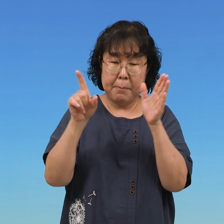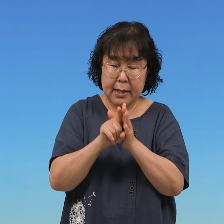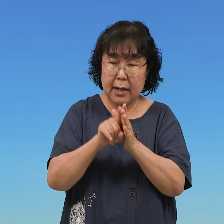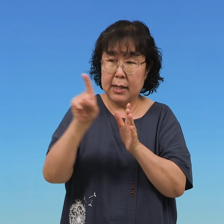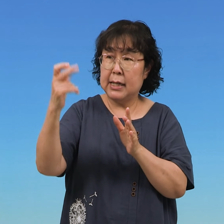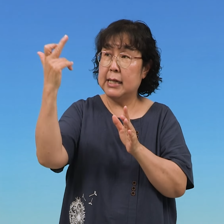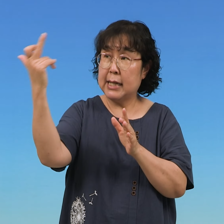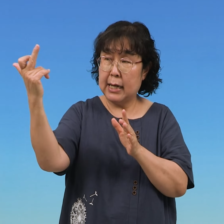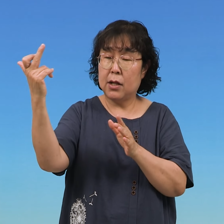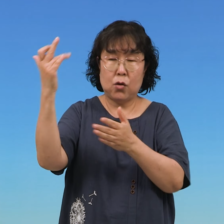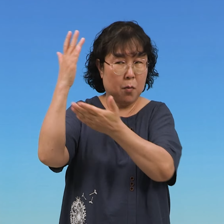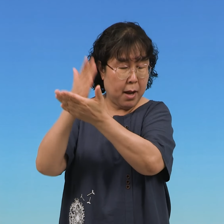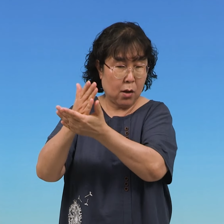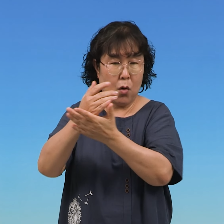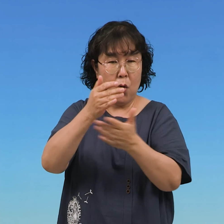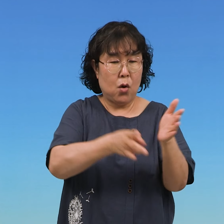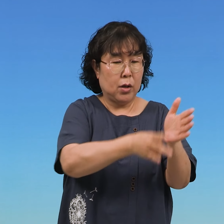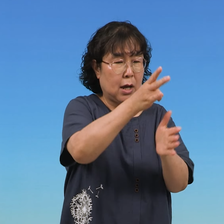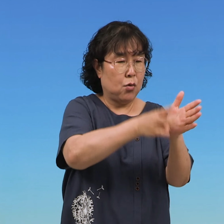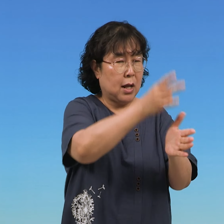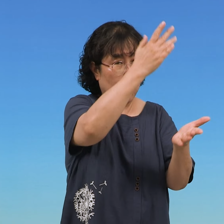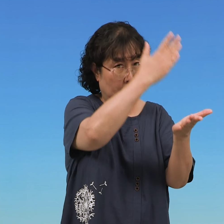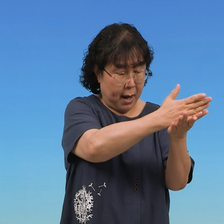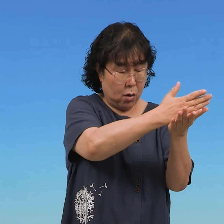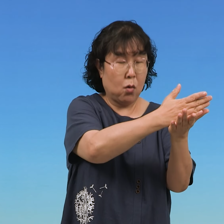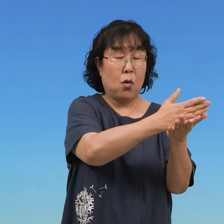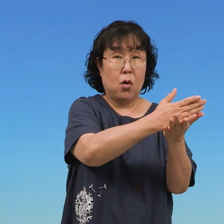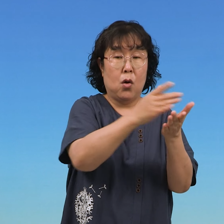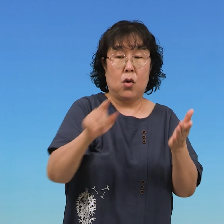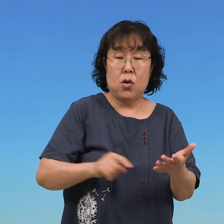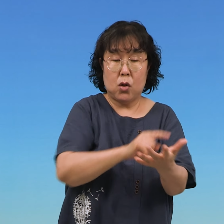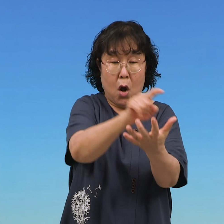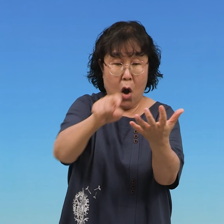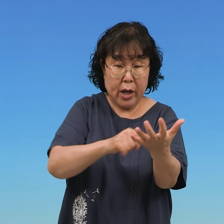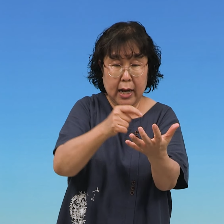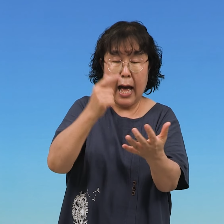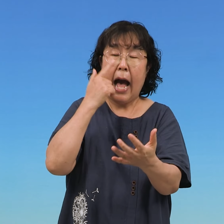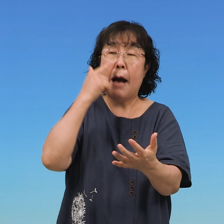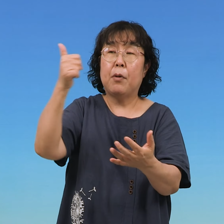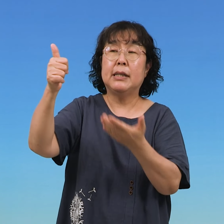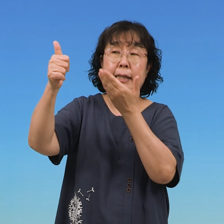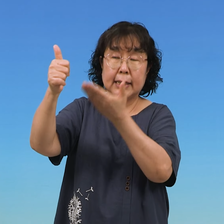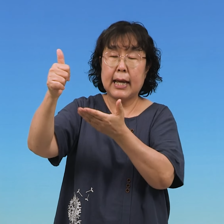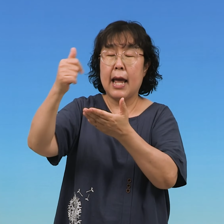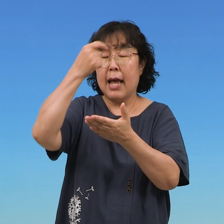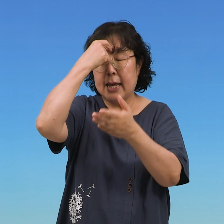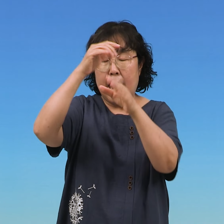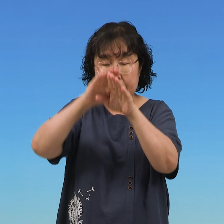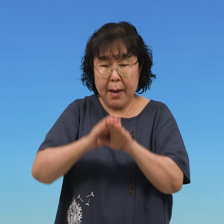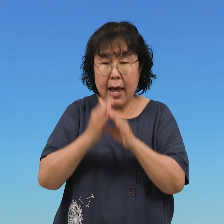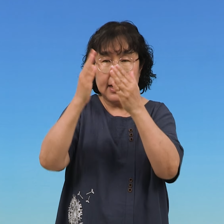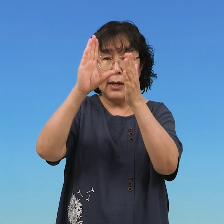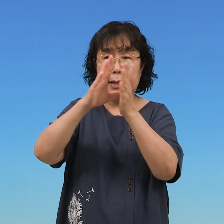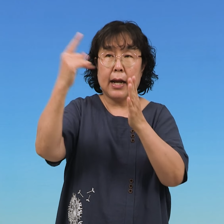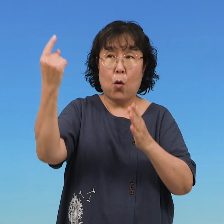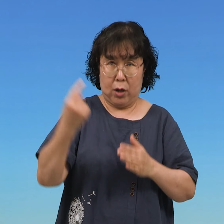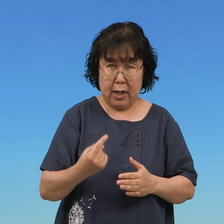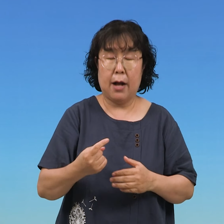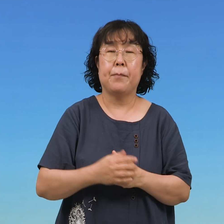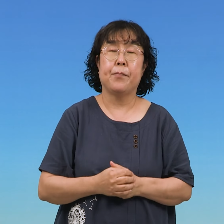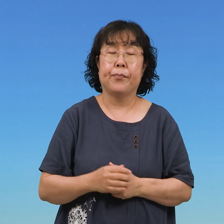믿어라. 이 산에서도 말고 예루살렘에서도 말고 너희가 아버지께 예배할 때가 이르리라.